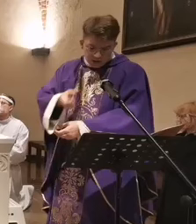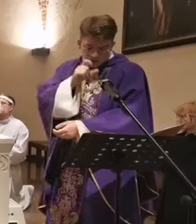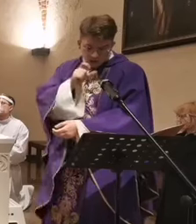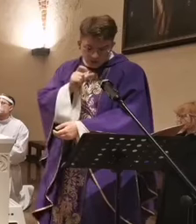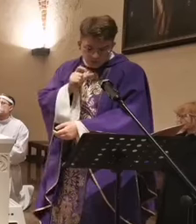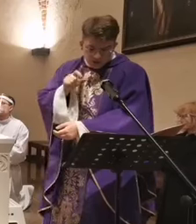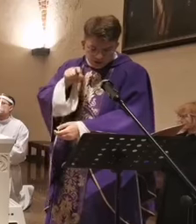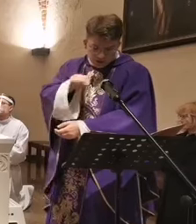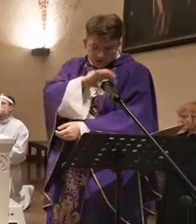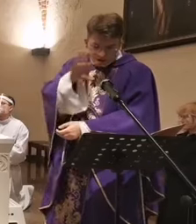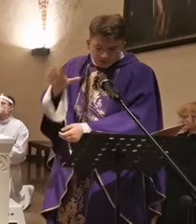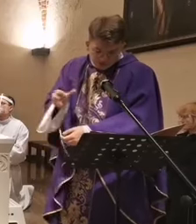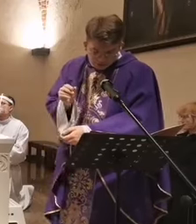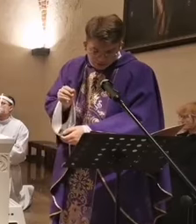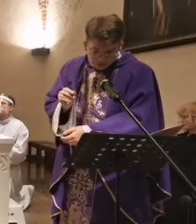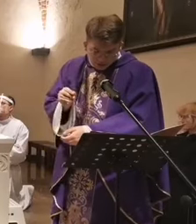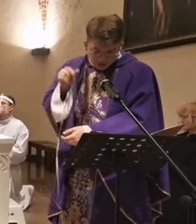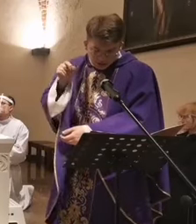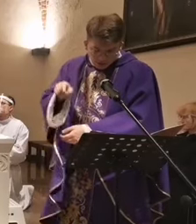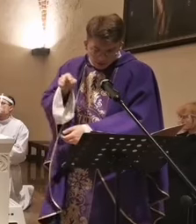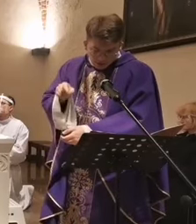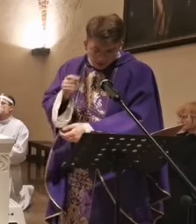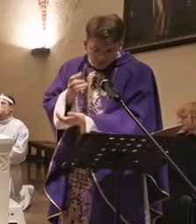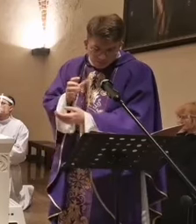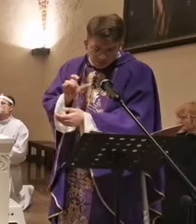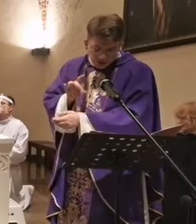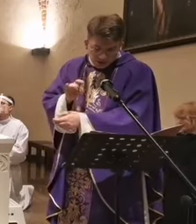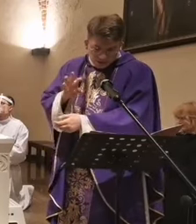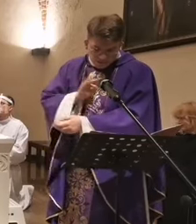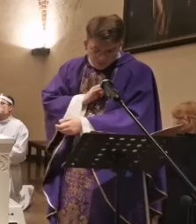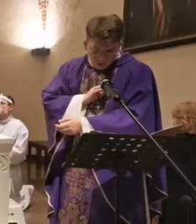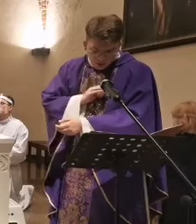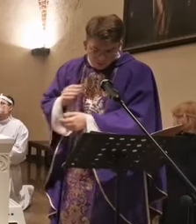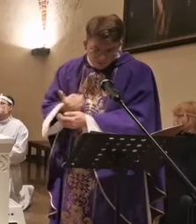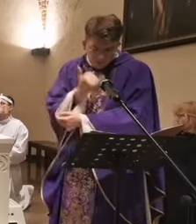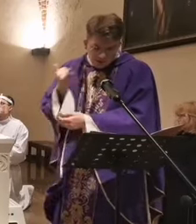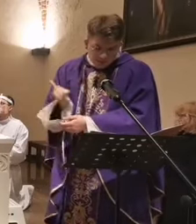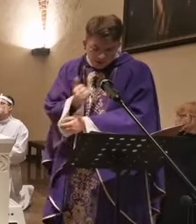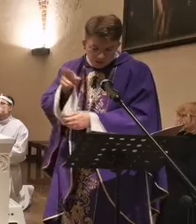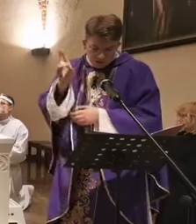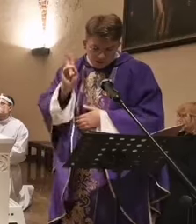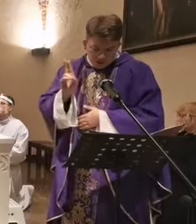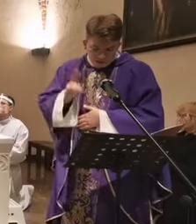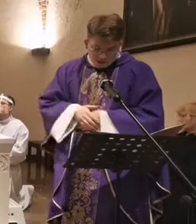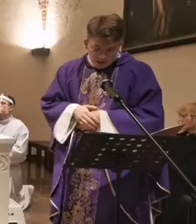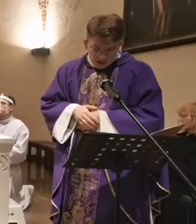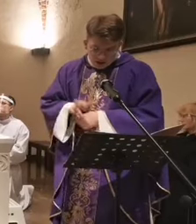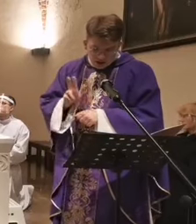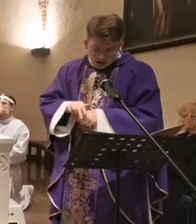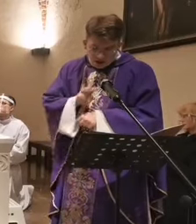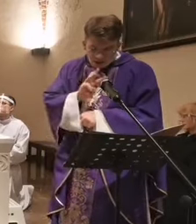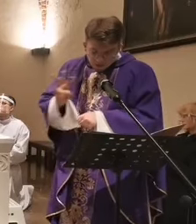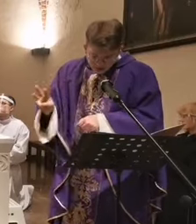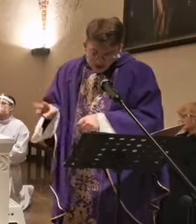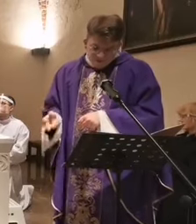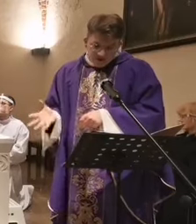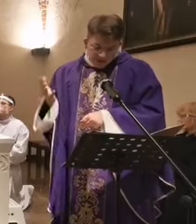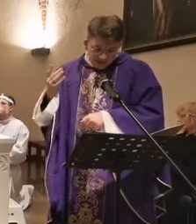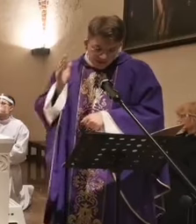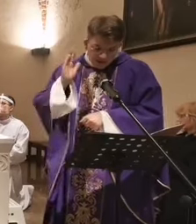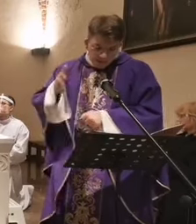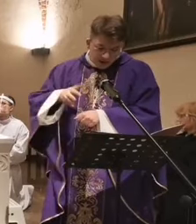Bierzcie i bierzcie z niego wszyscy. To jest bowiem kielich nowego i wiecznego przymierza, która